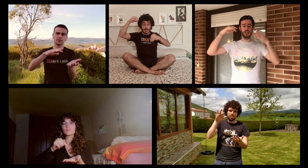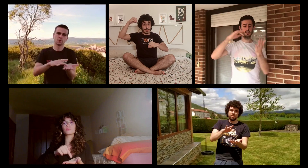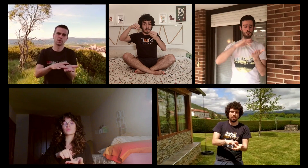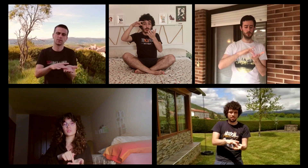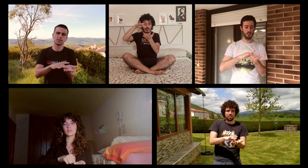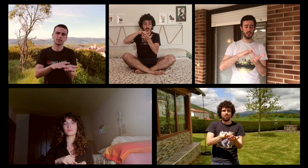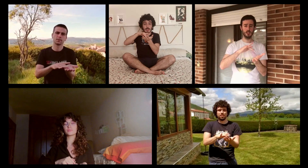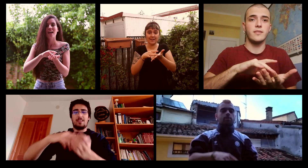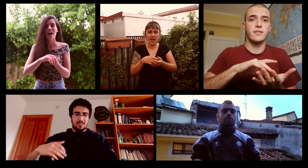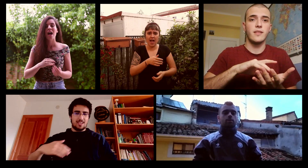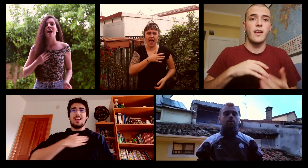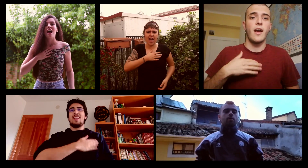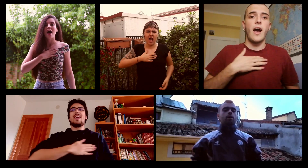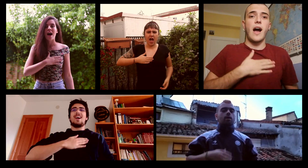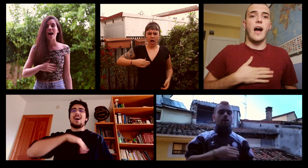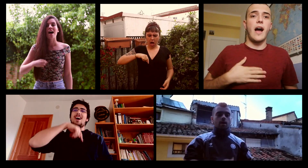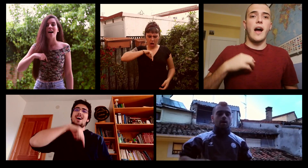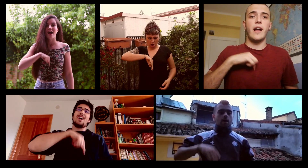euriaz guzti,